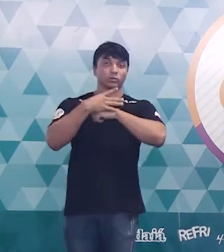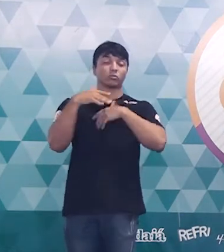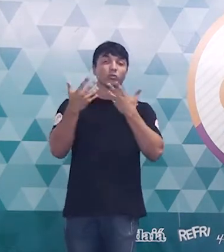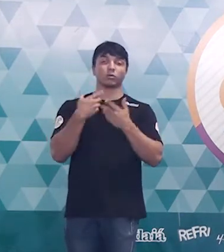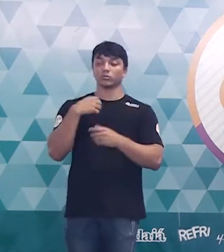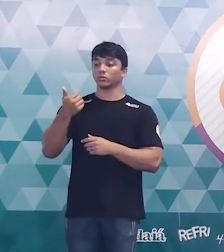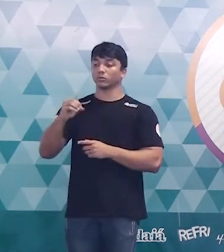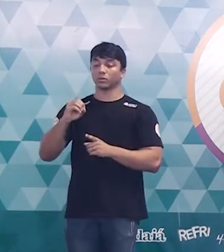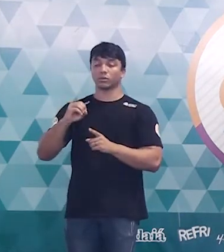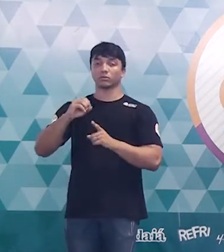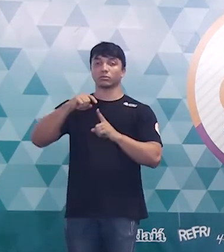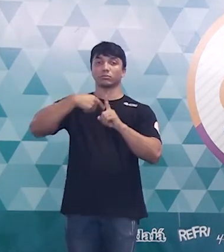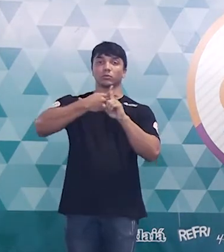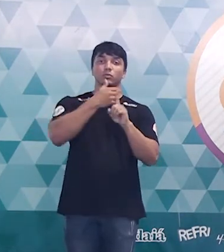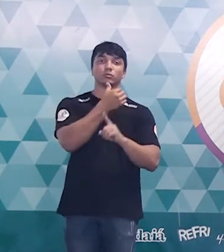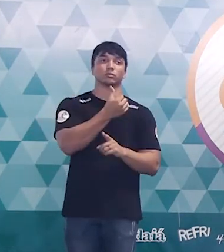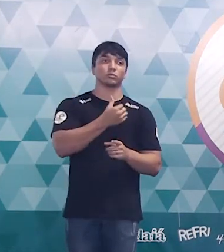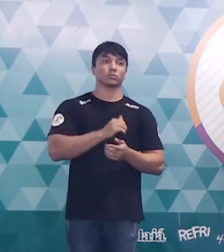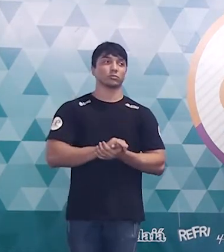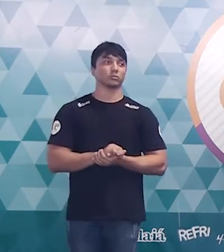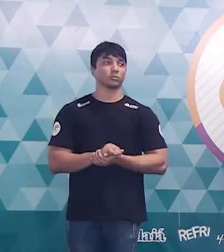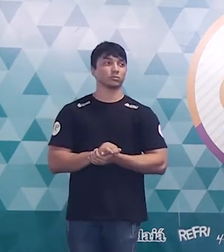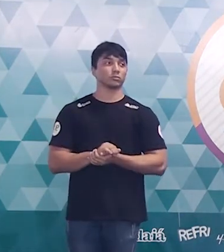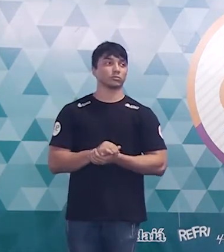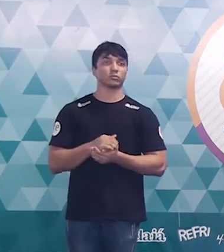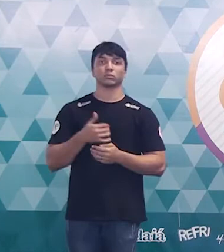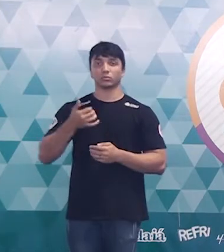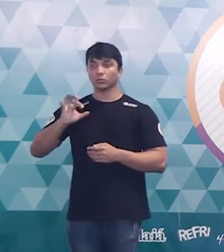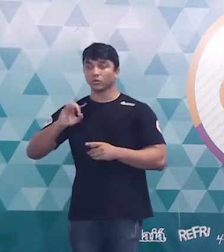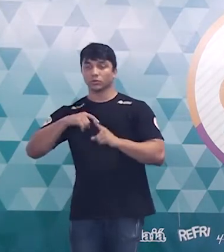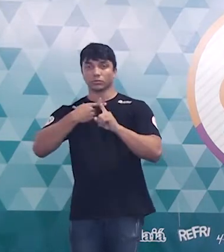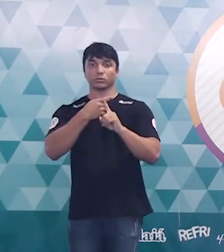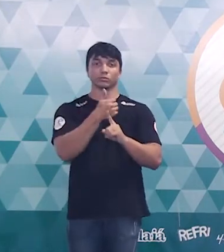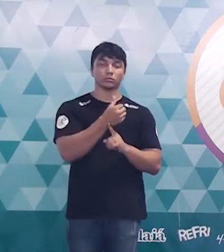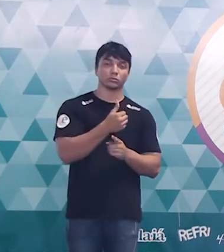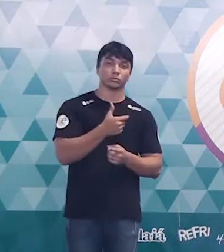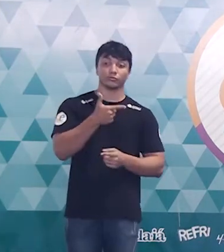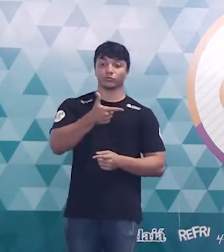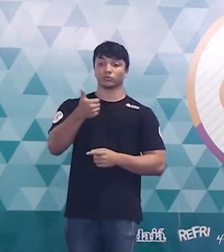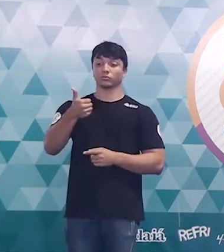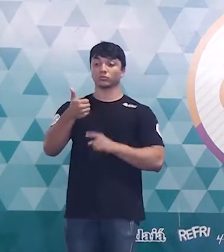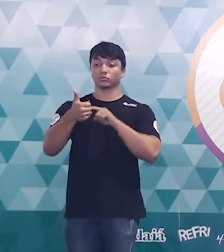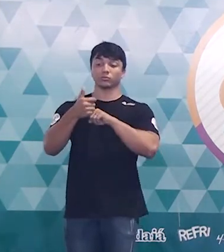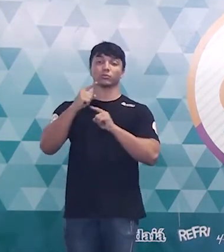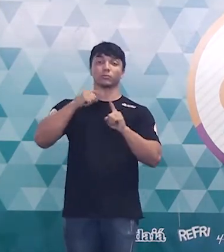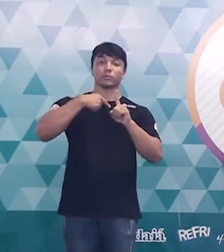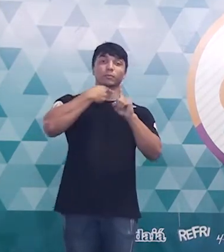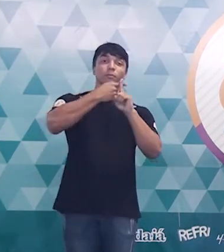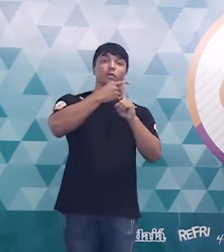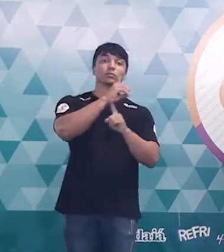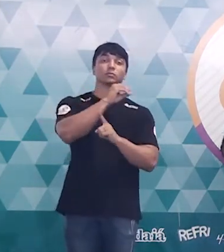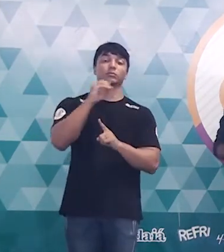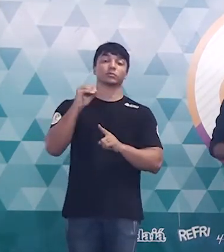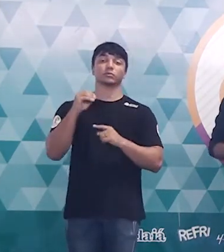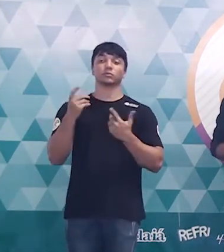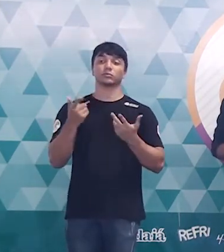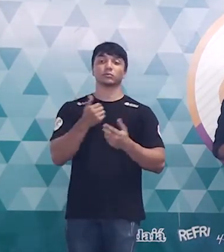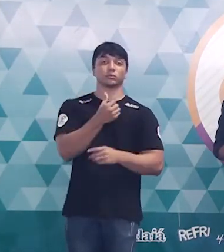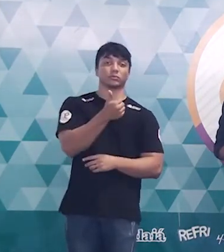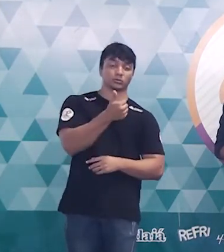10 mais 11? Essa é fácil. 10 mais 11? Se eu pegar o 21 e somar com 100 dá